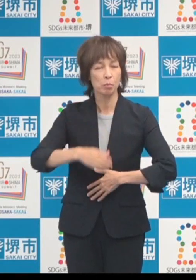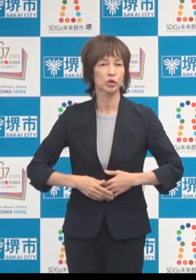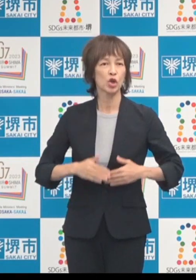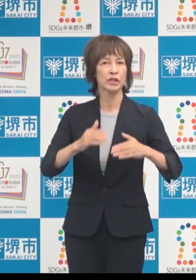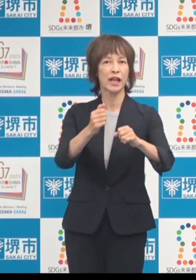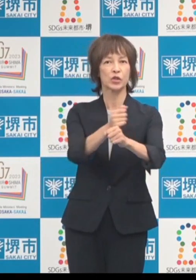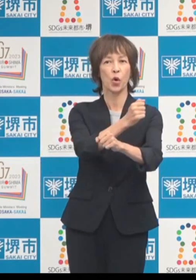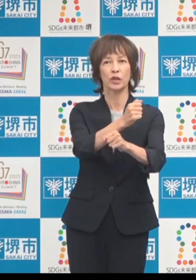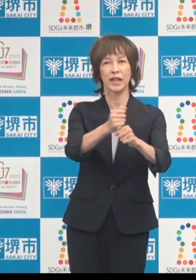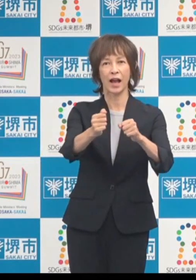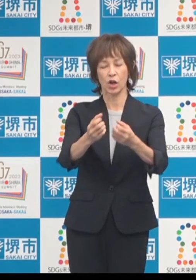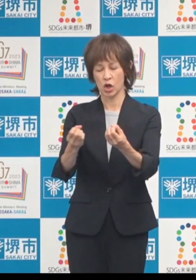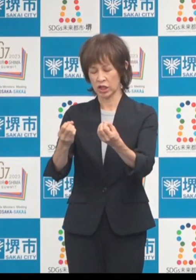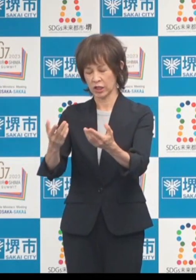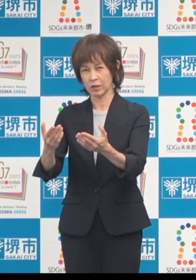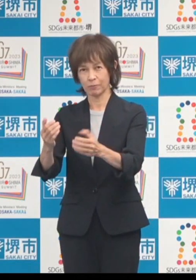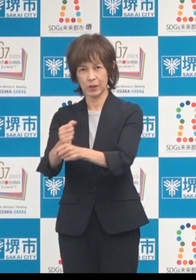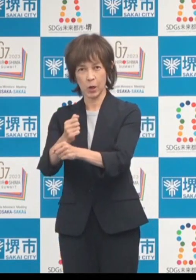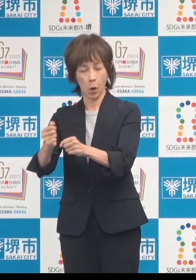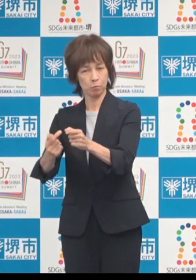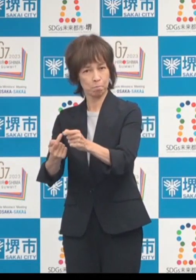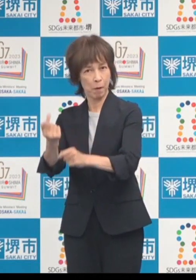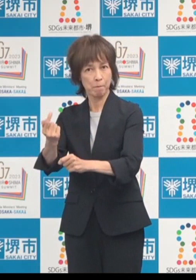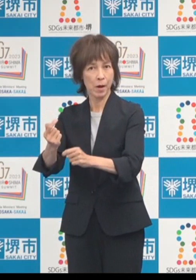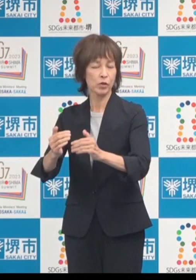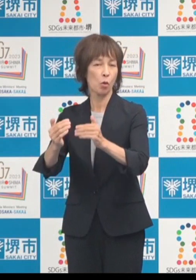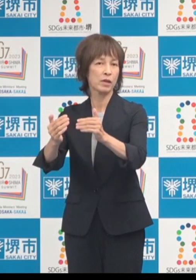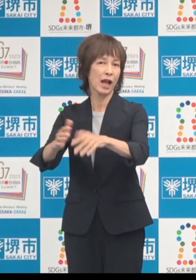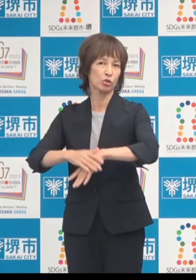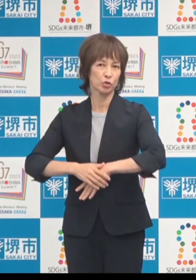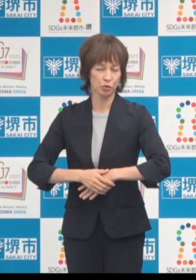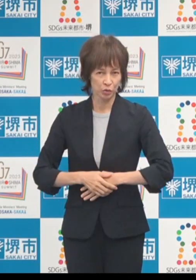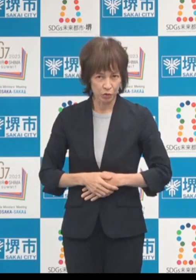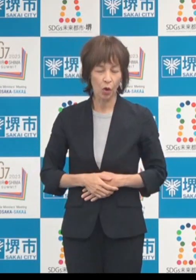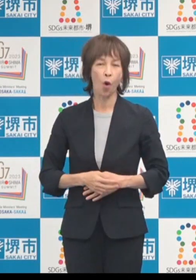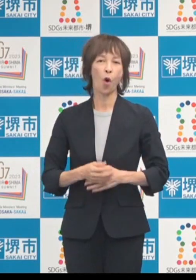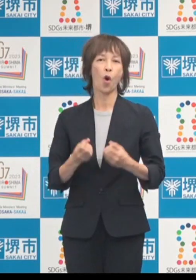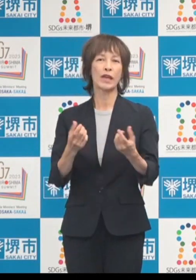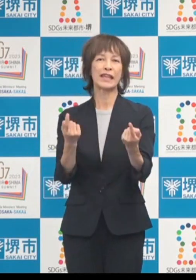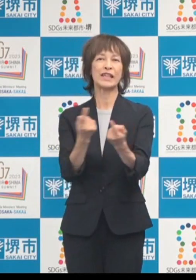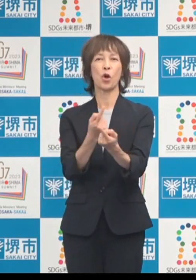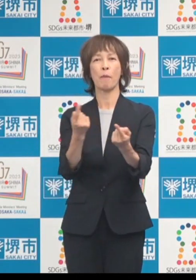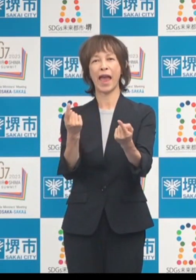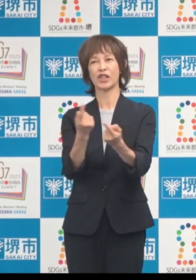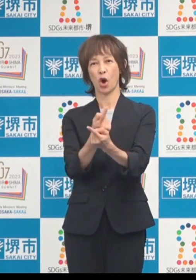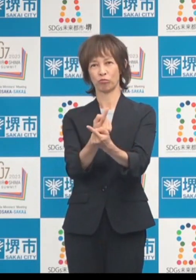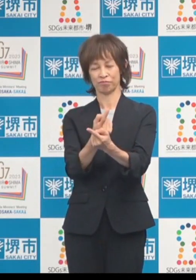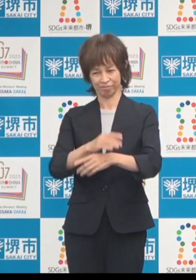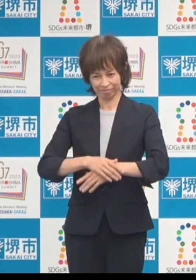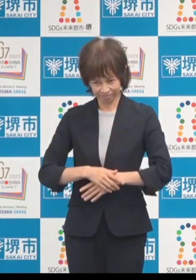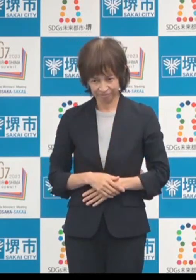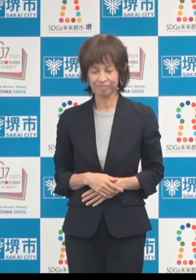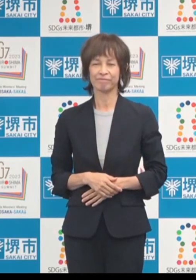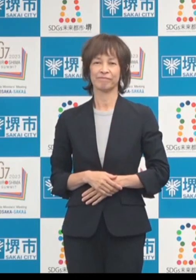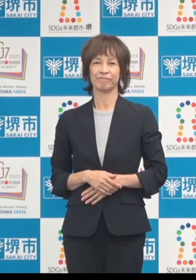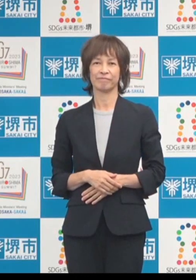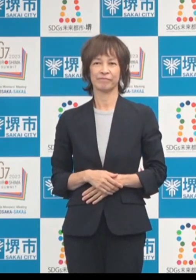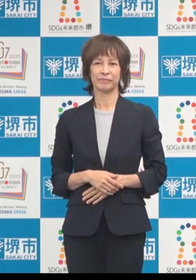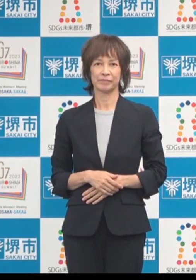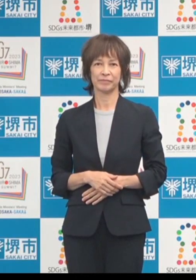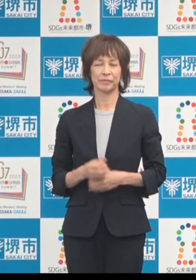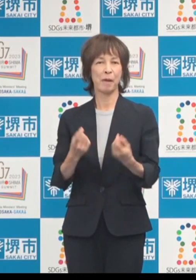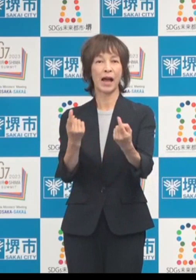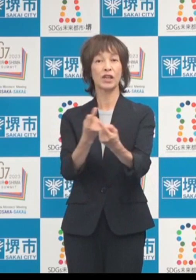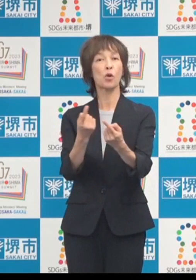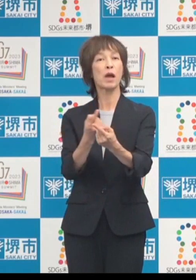や新事業を生み出すイノベーションの創出を掲げています。仕様としては、イノベーション創